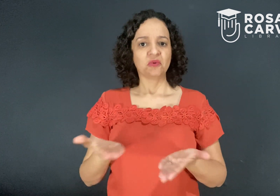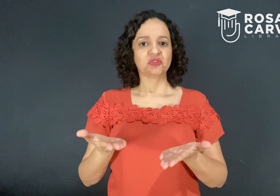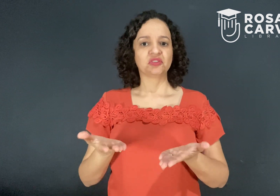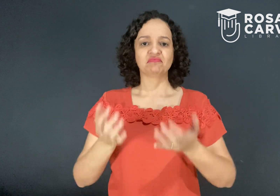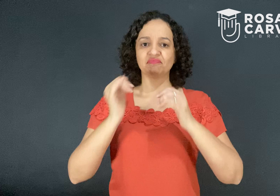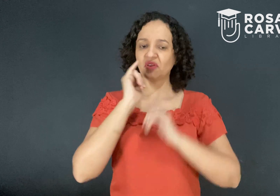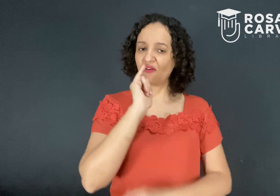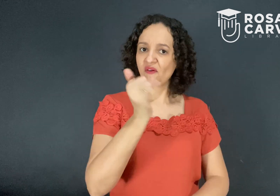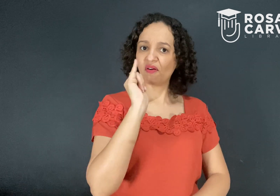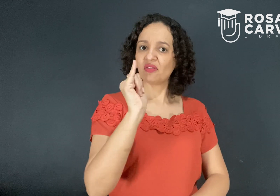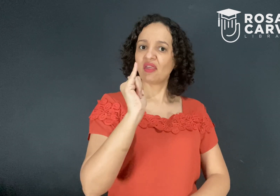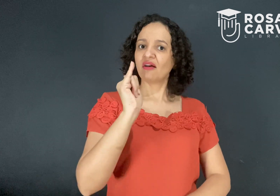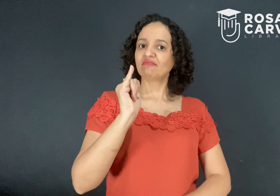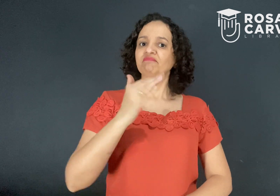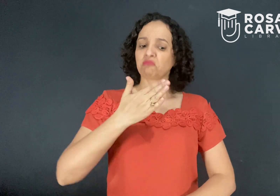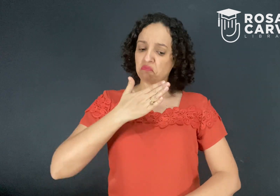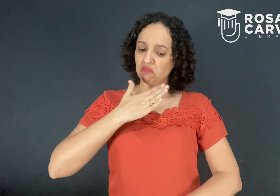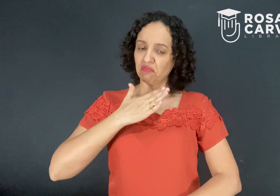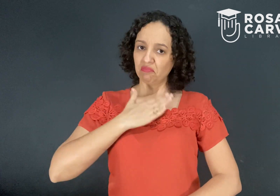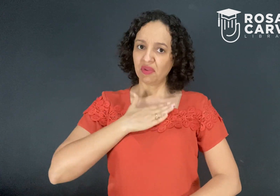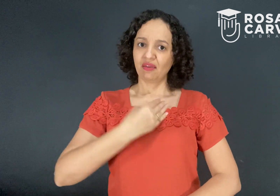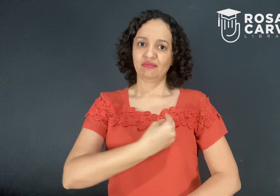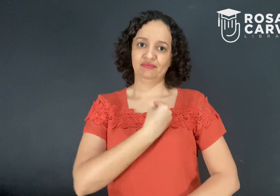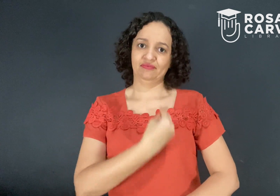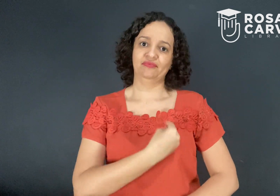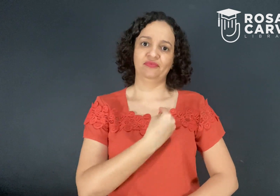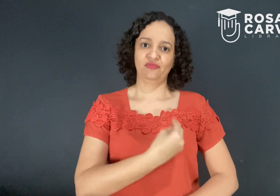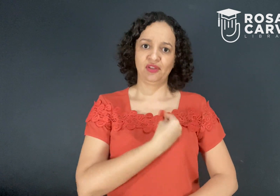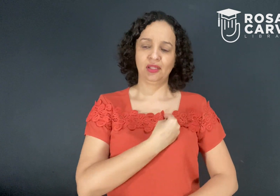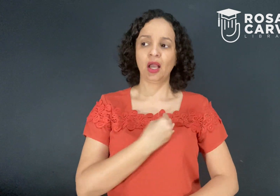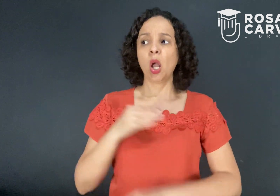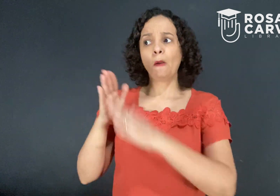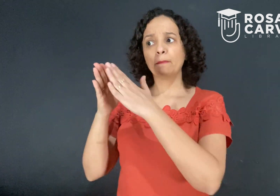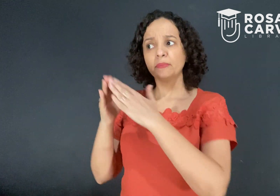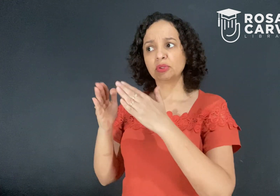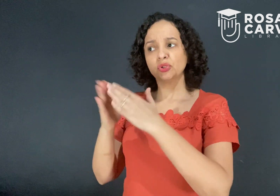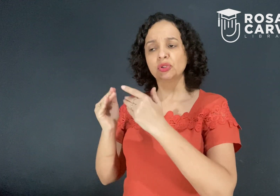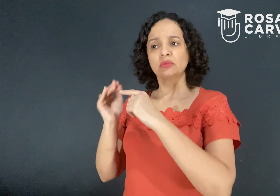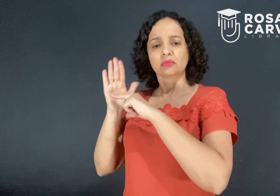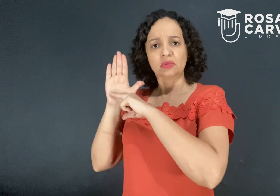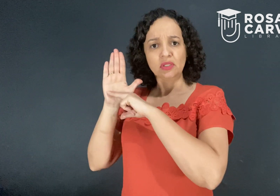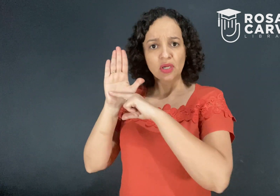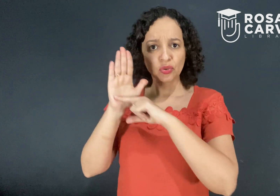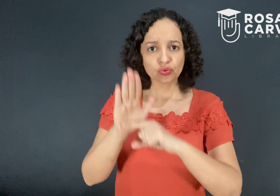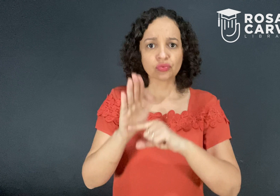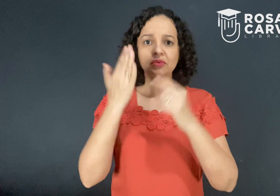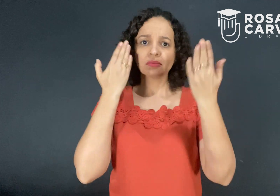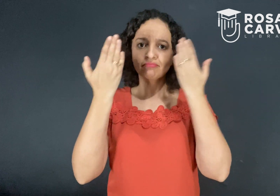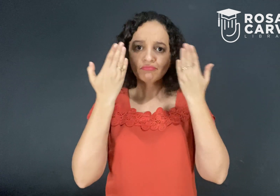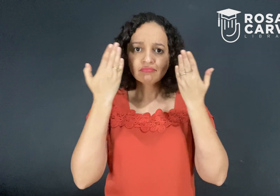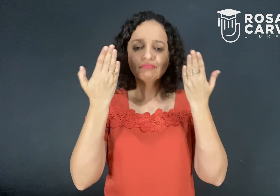de um tratamento, né, de buscar ajuda. E no meu caso, procurei a ajuda do